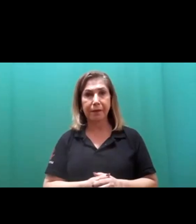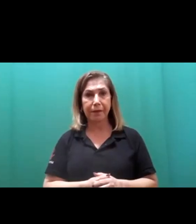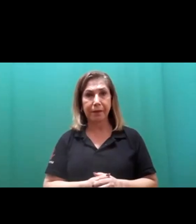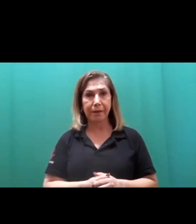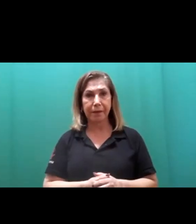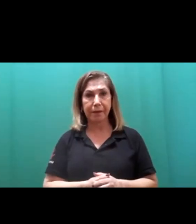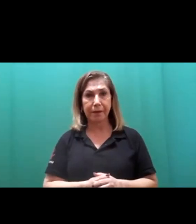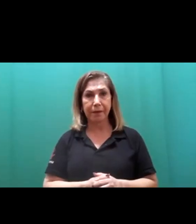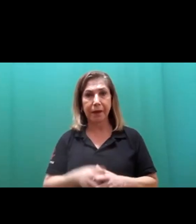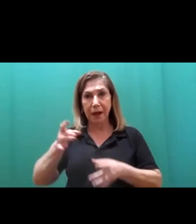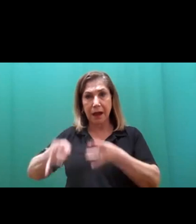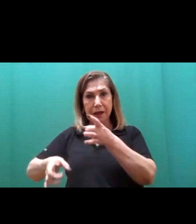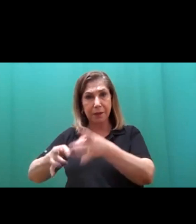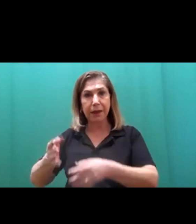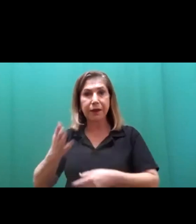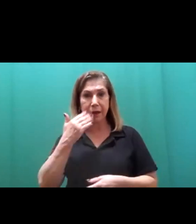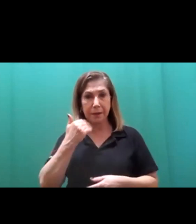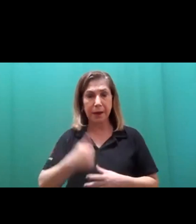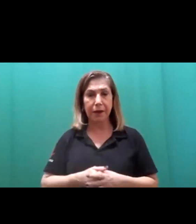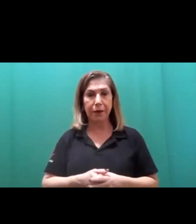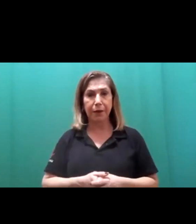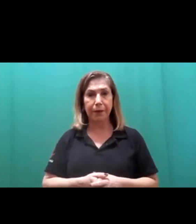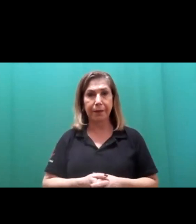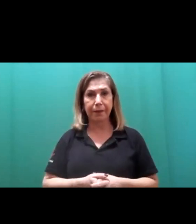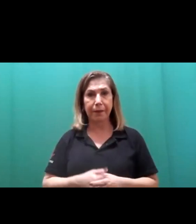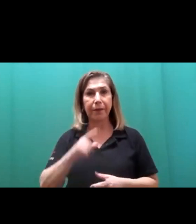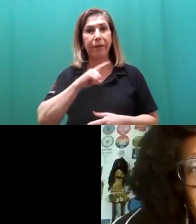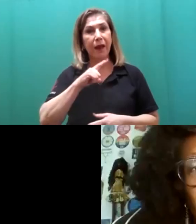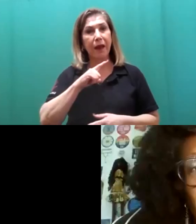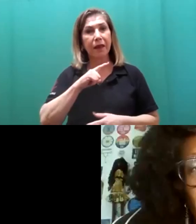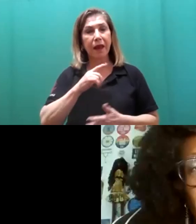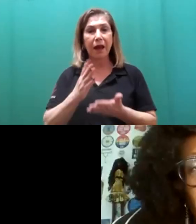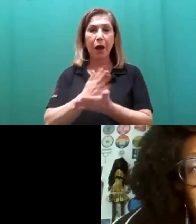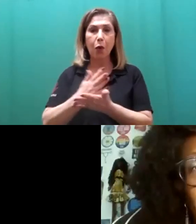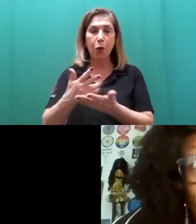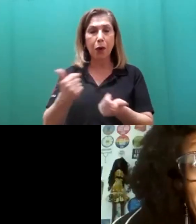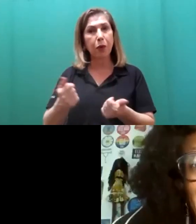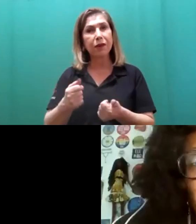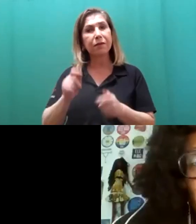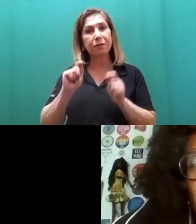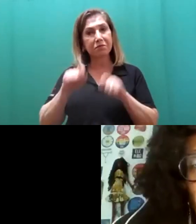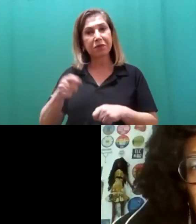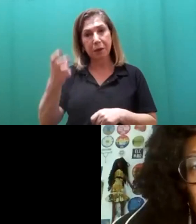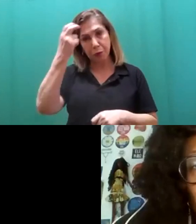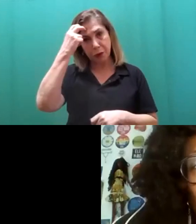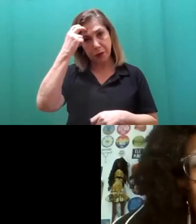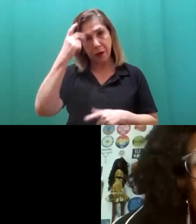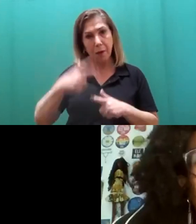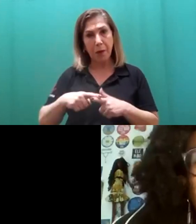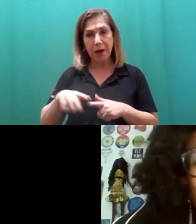a desperdício de alimentos, né, a gente tem aí alguns fatores culturais também, porque a aparência do alimento é